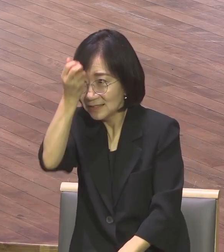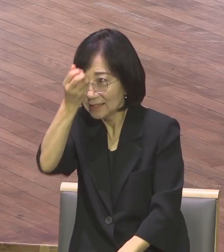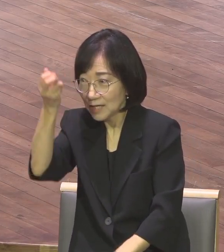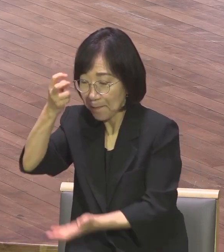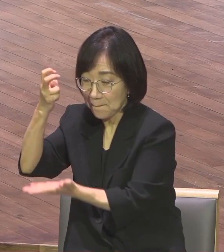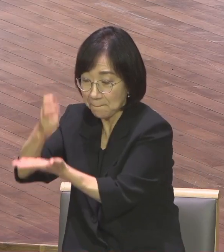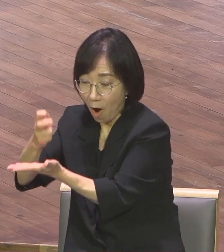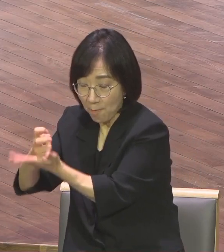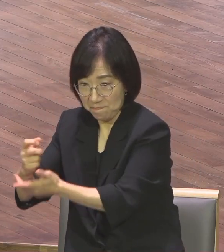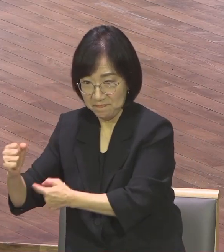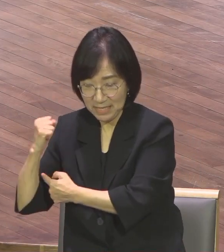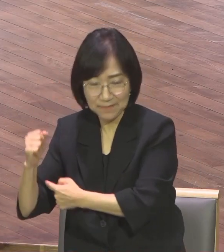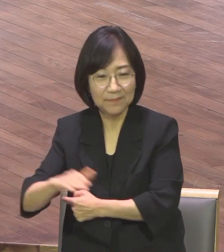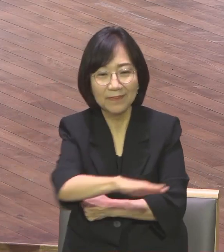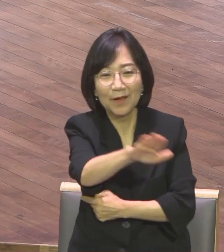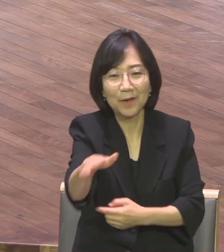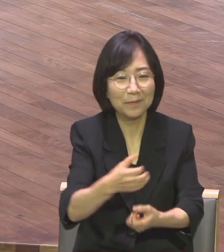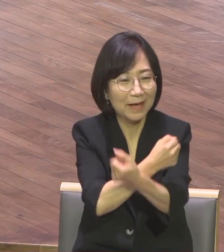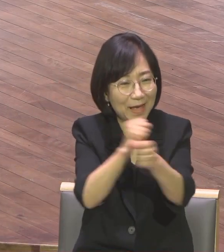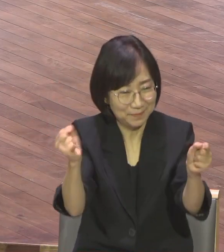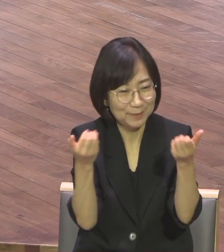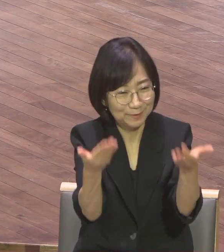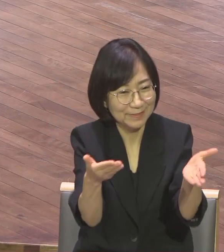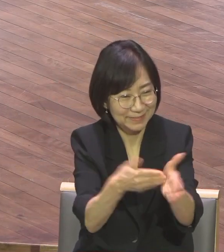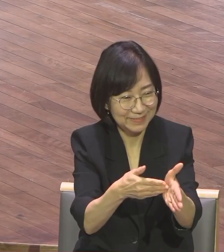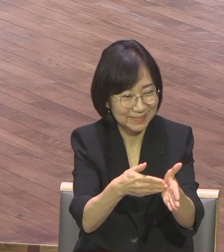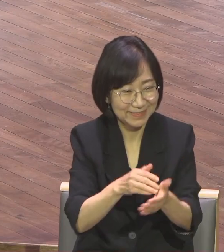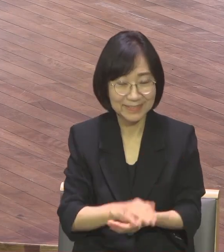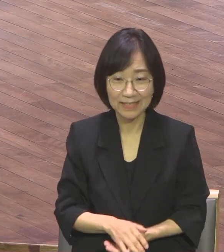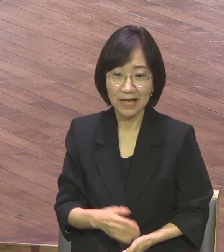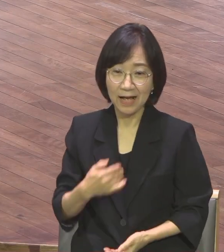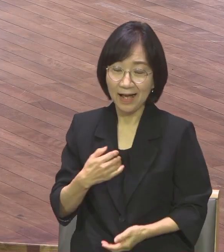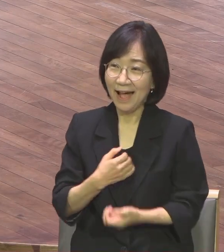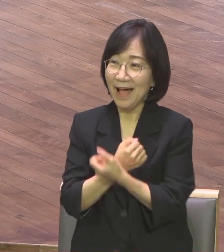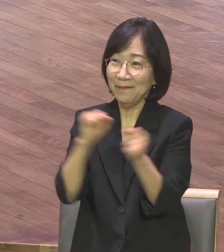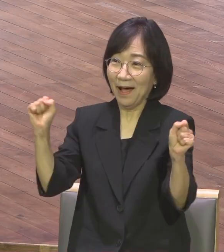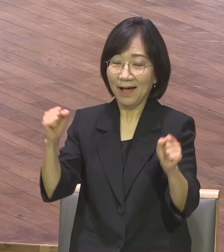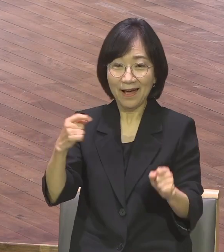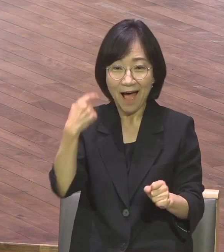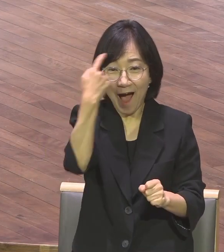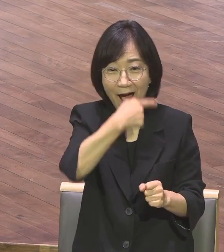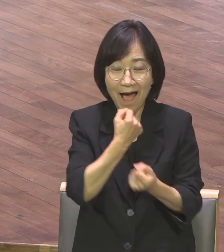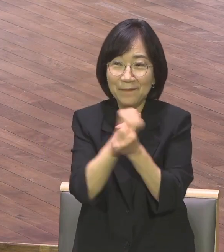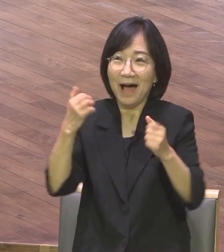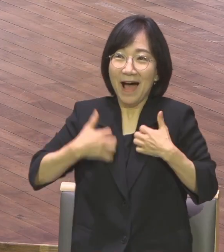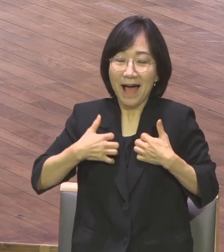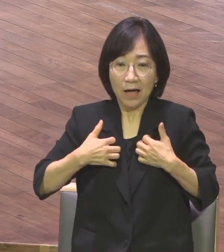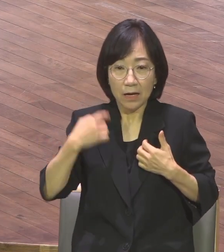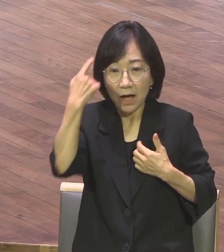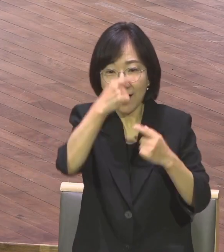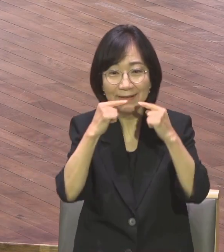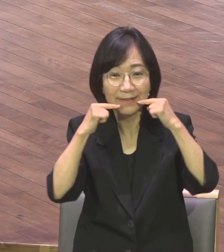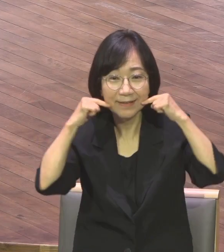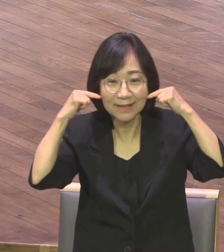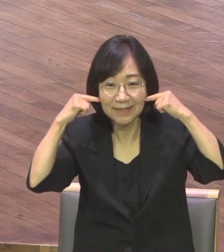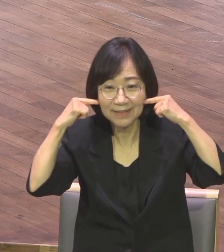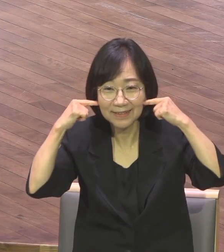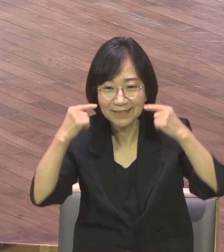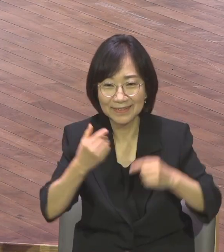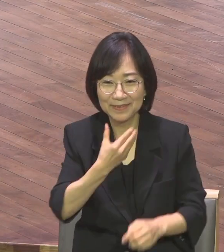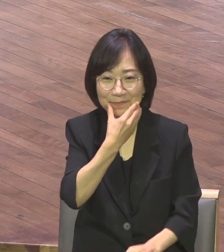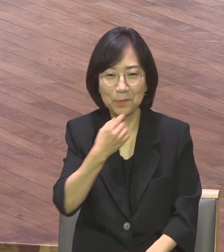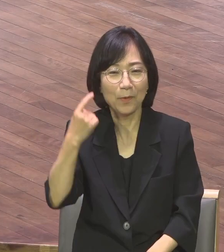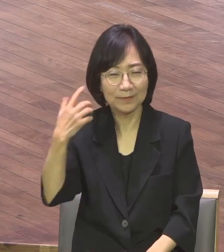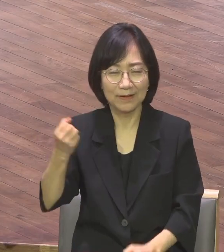너를 해방했다. 해방된 사람 표정은 다르지요. 해방, 자유, 누림, 완전 복음